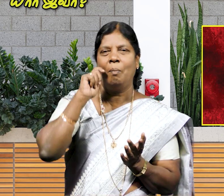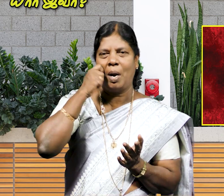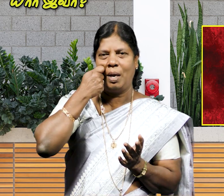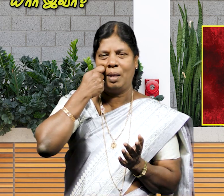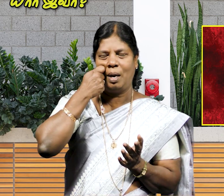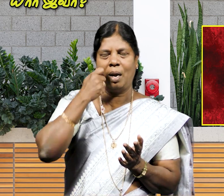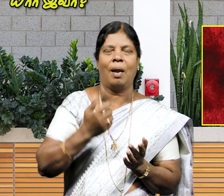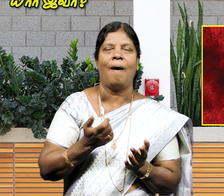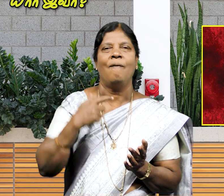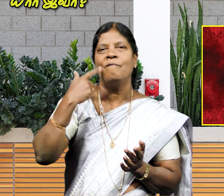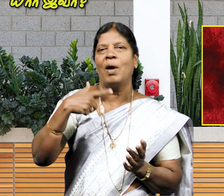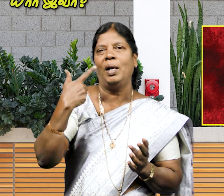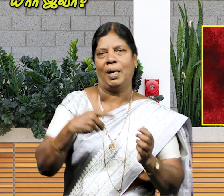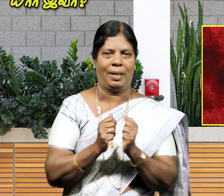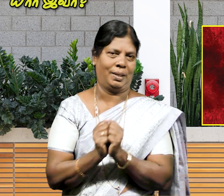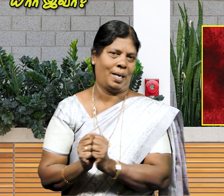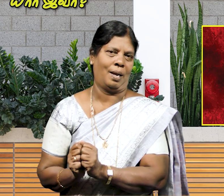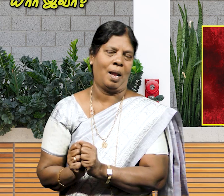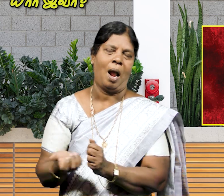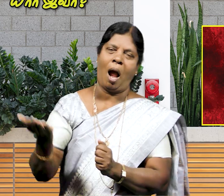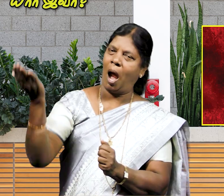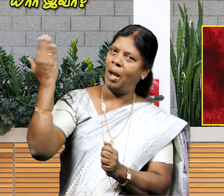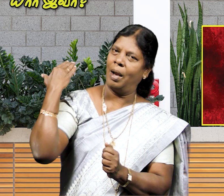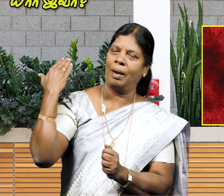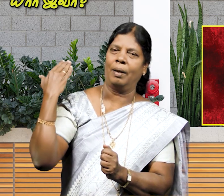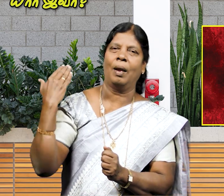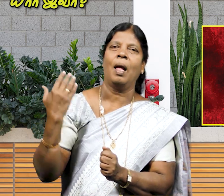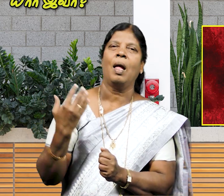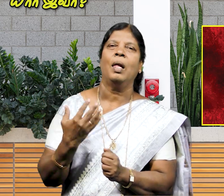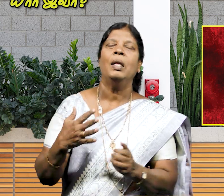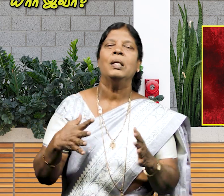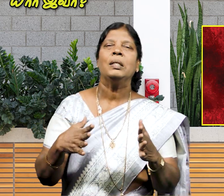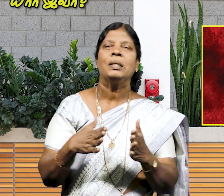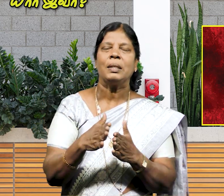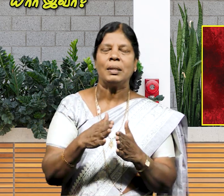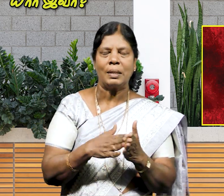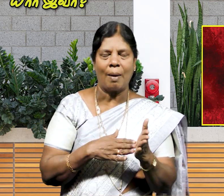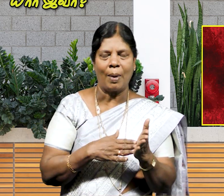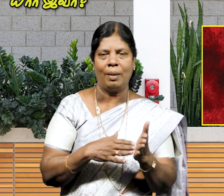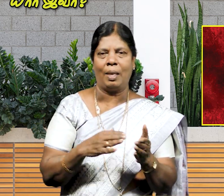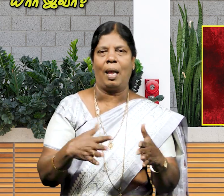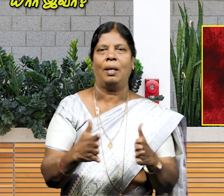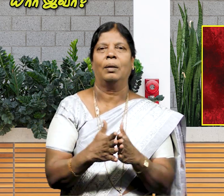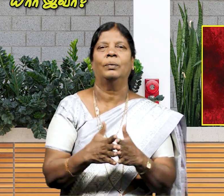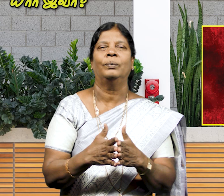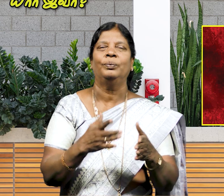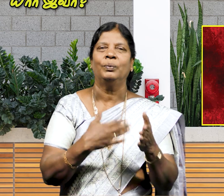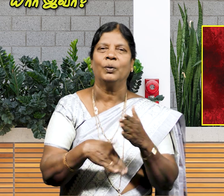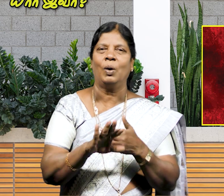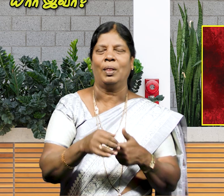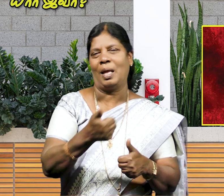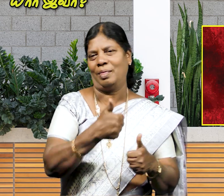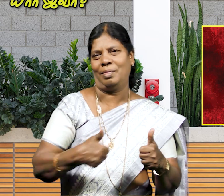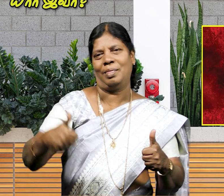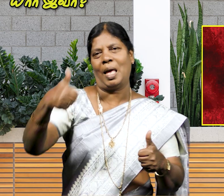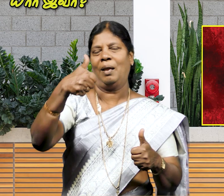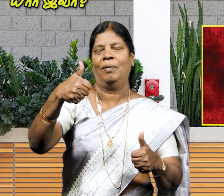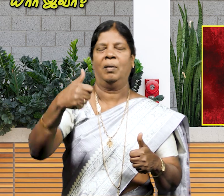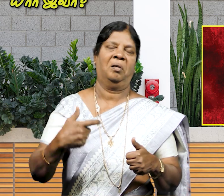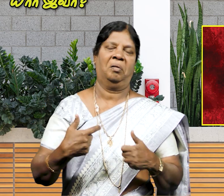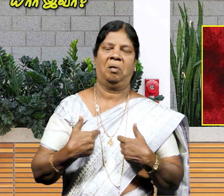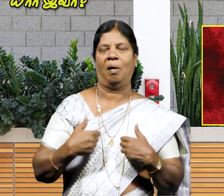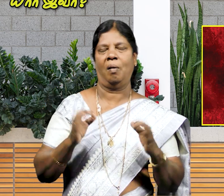மனிதனாய் வாழும் பொழுது அன்றைக்கும் சமயத்திலே தலைவர்கள் இருந்தார்கள். அவர்களெல்லாம்